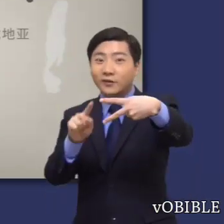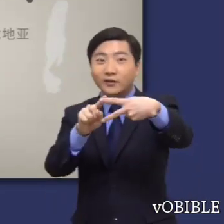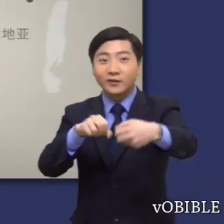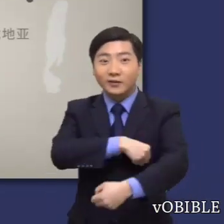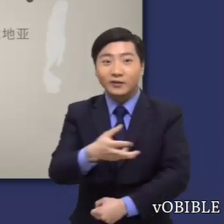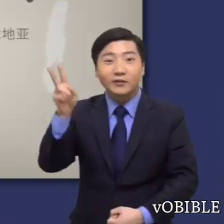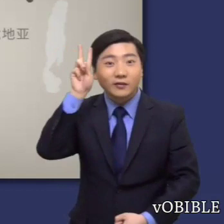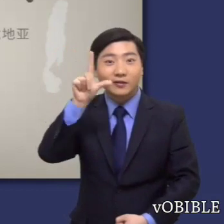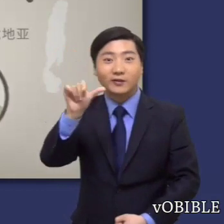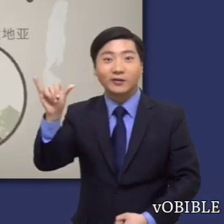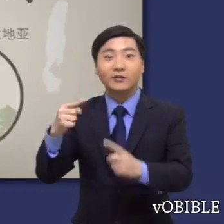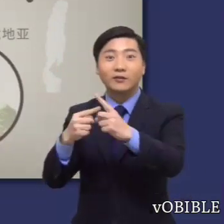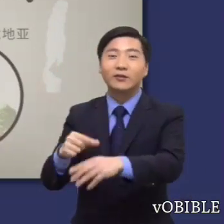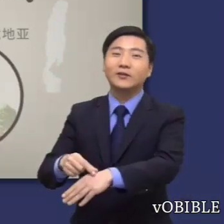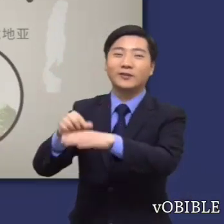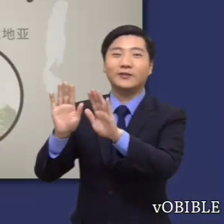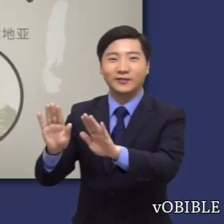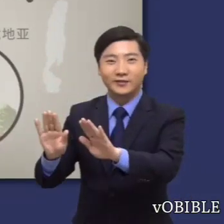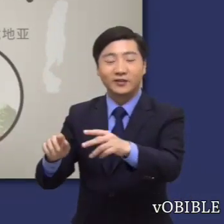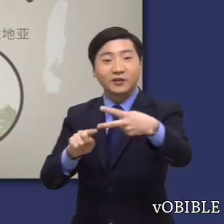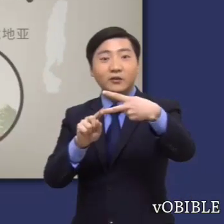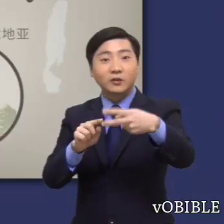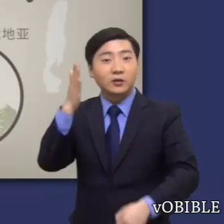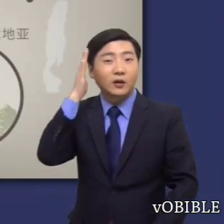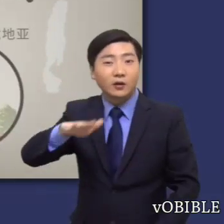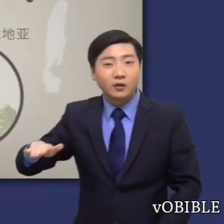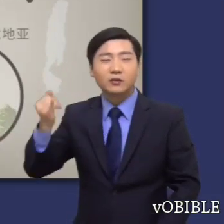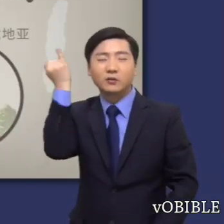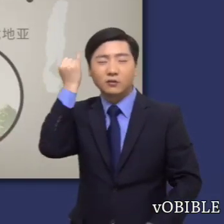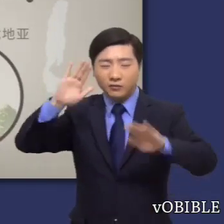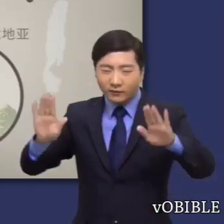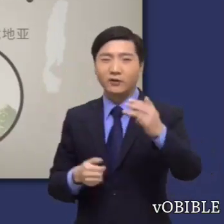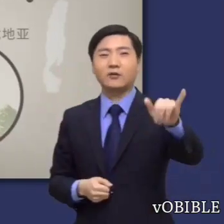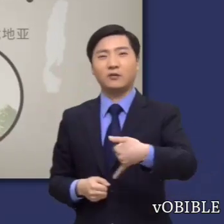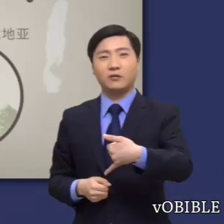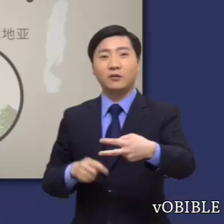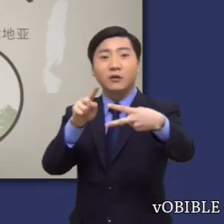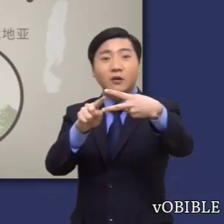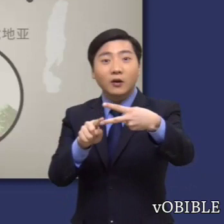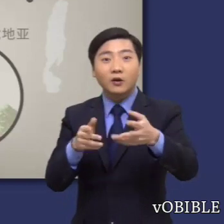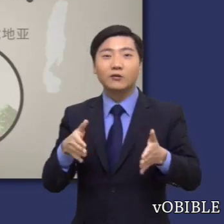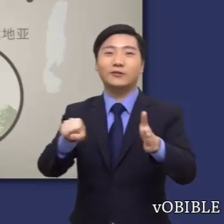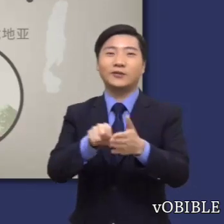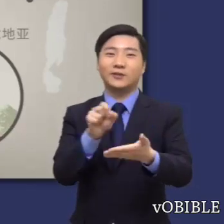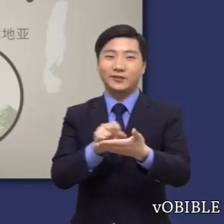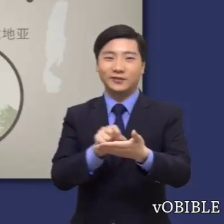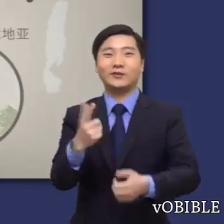的2个比喻，良善的撒玛利亚人和浪子回头的比喻，只出现在路加福音